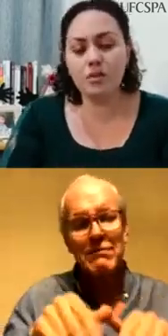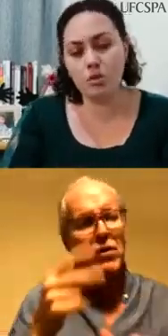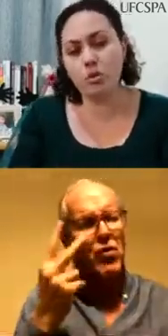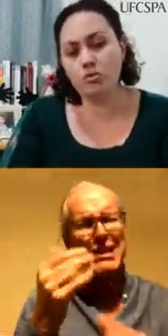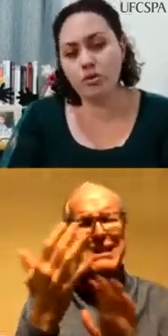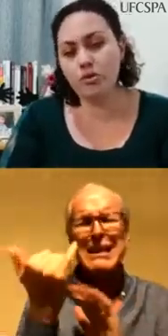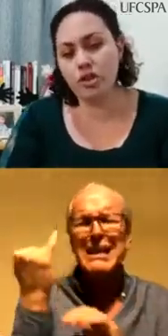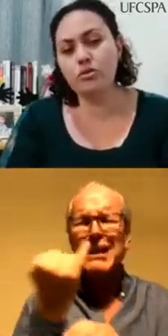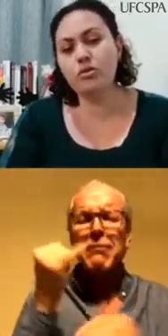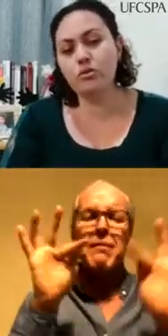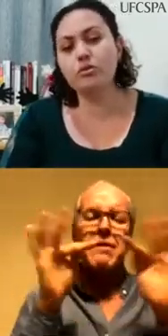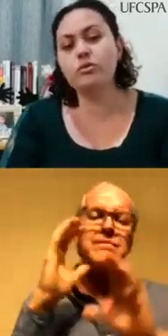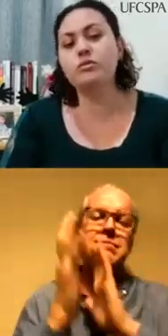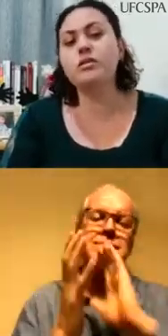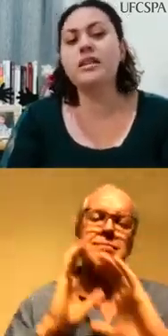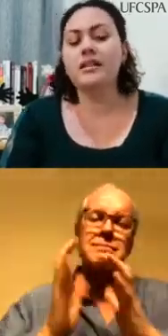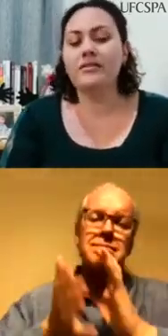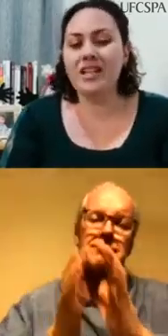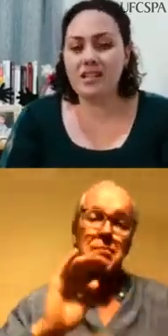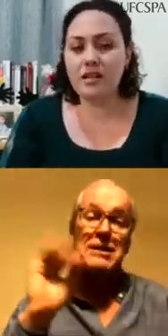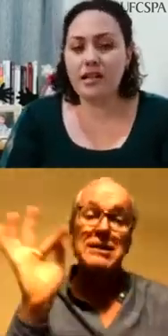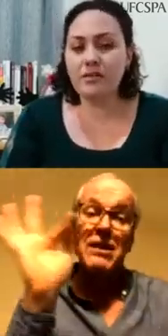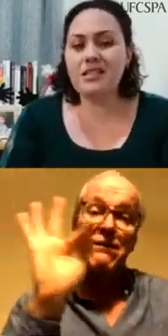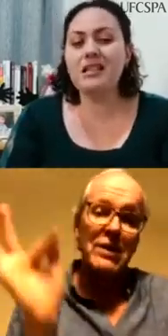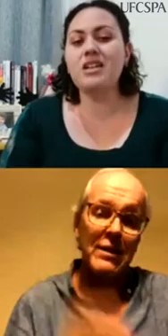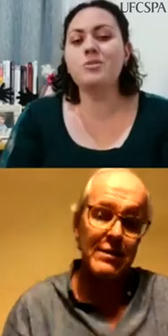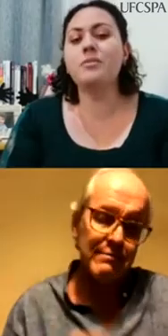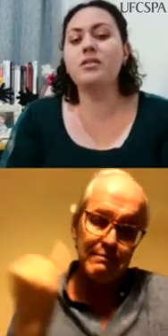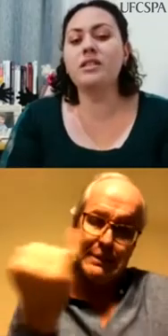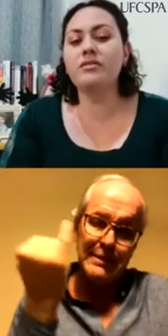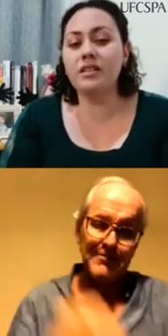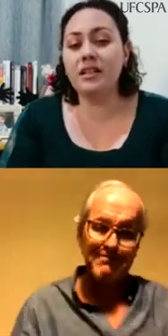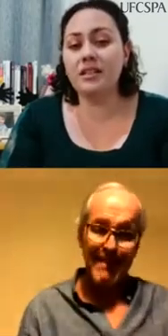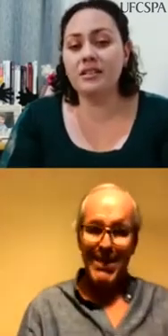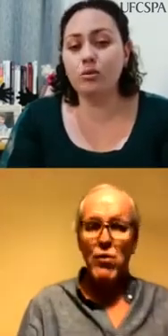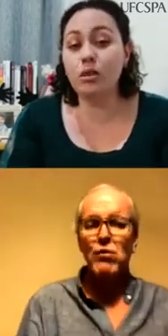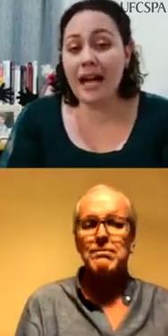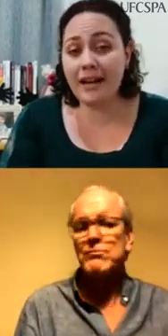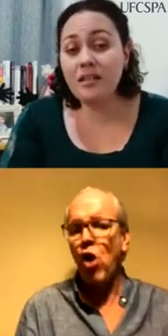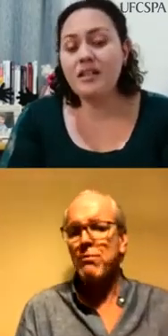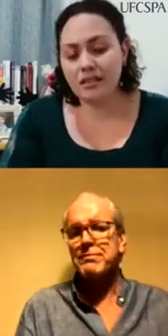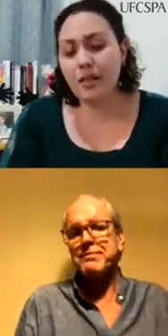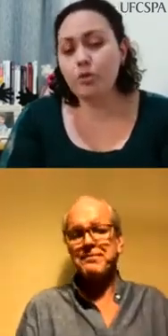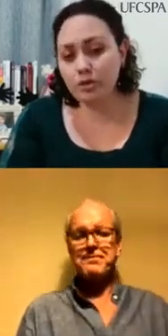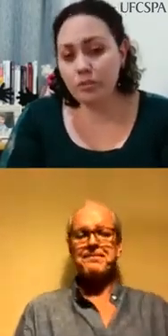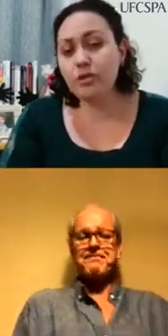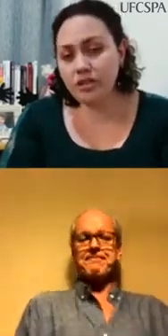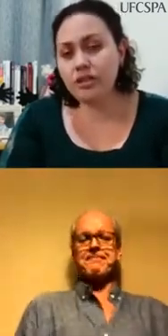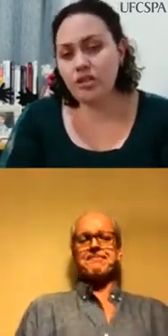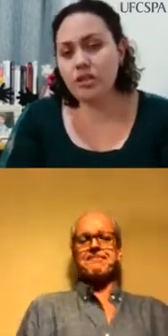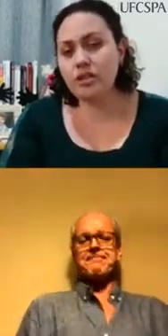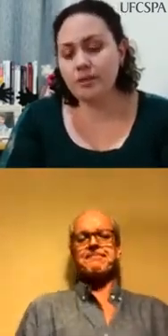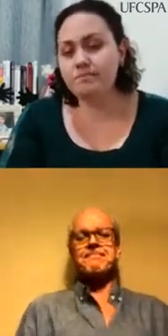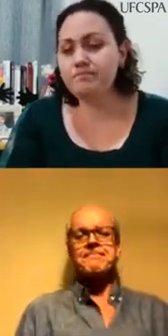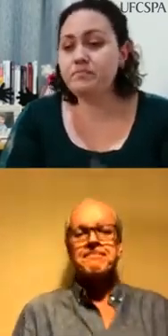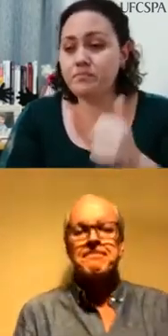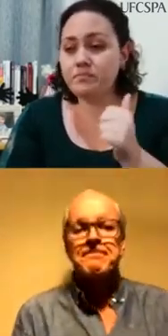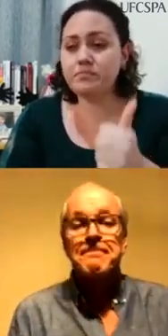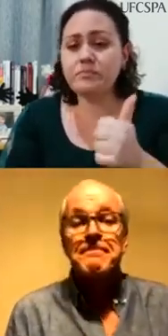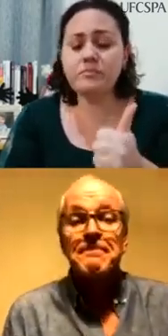essa pessoa como um sujeito surdo, trazer a língua de sinais para o meio da lar, que é muito importante,